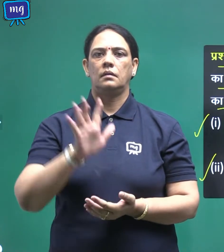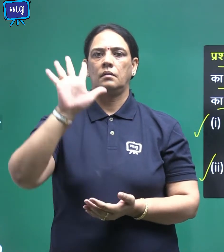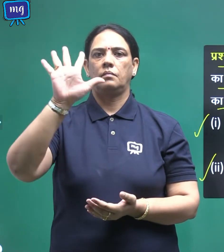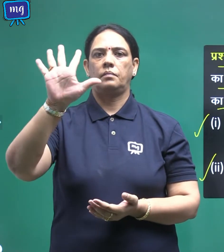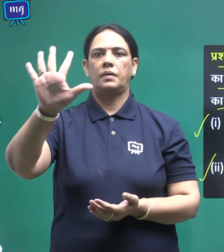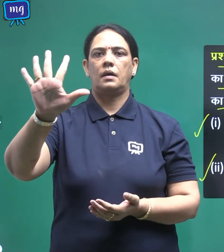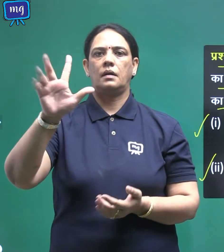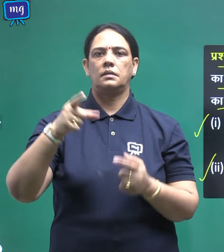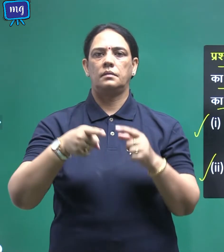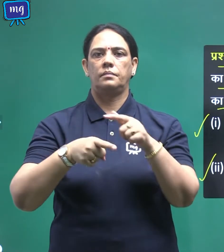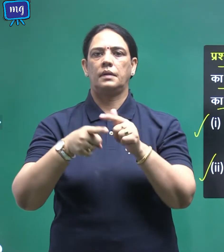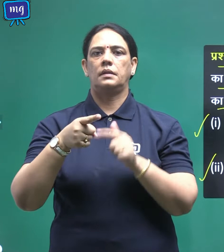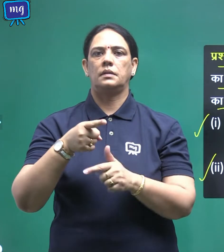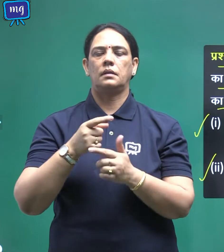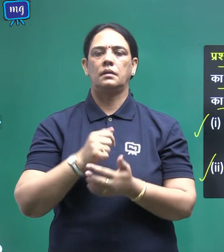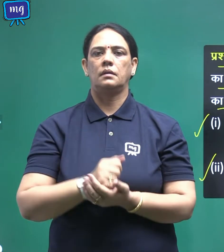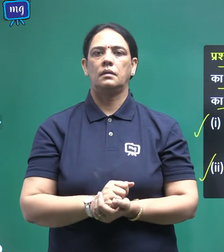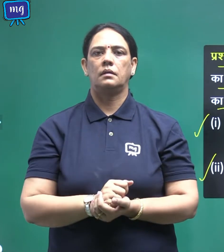5%